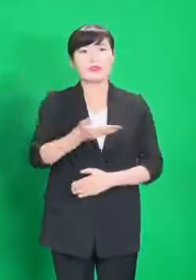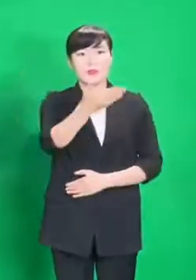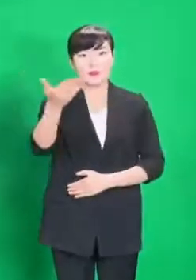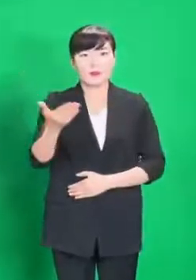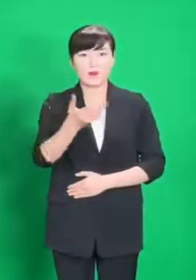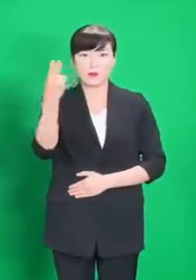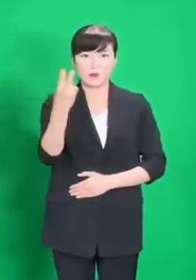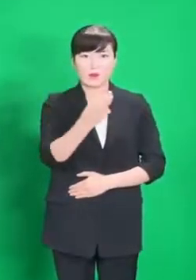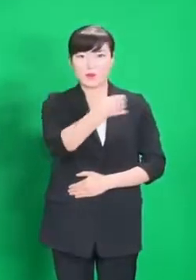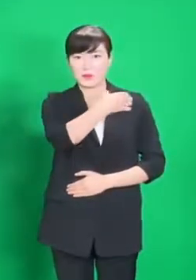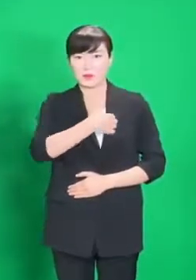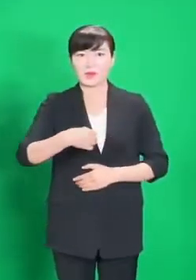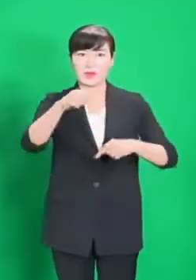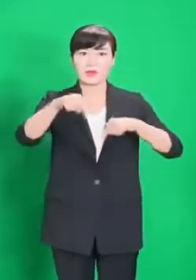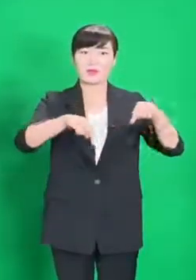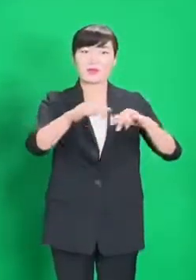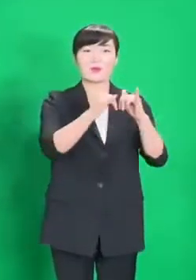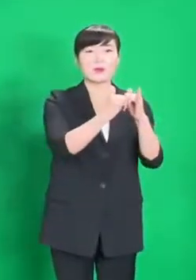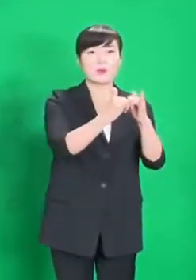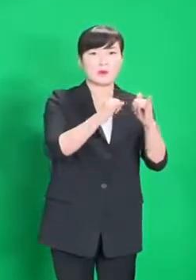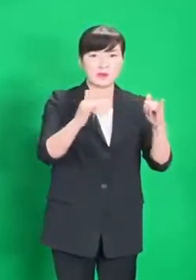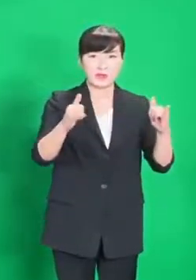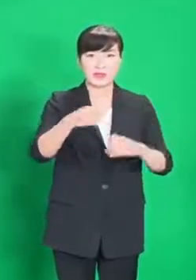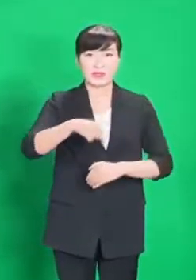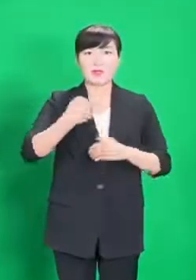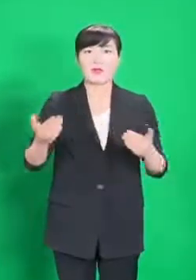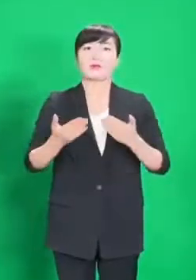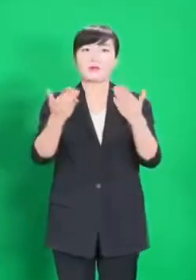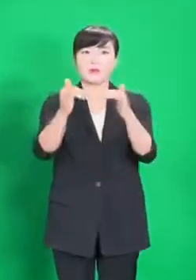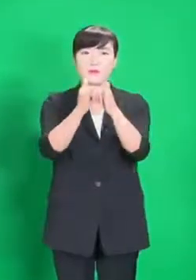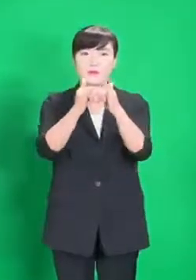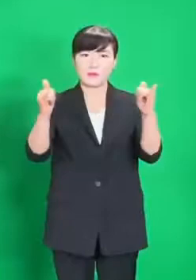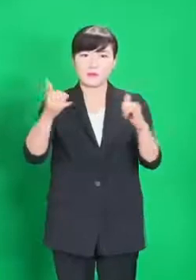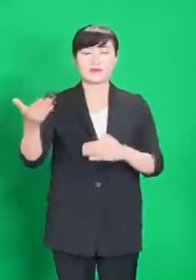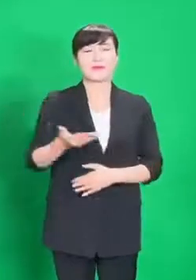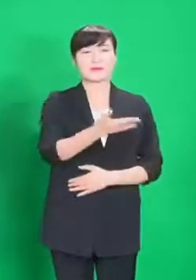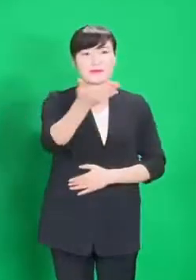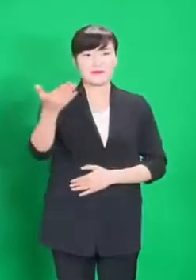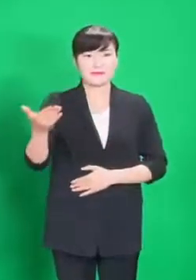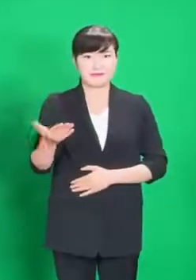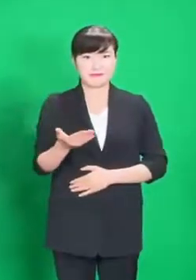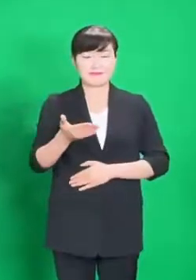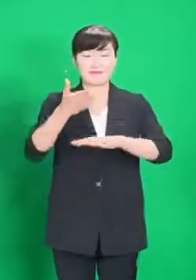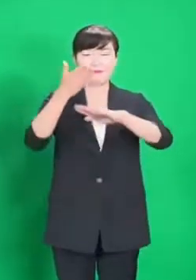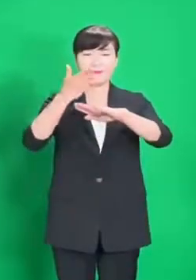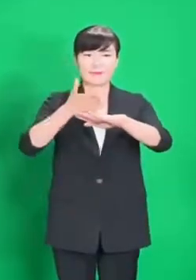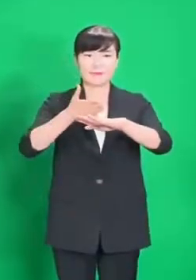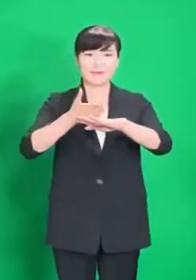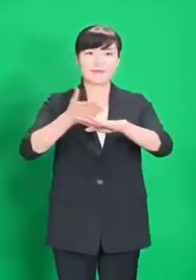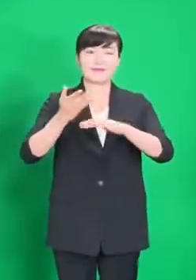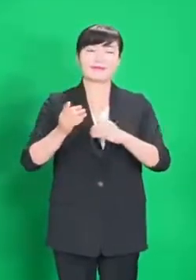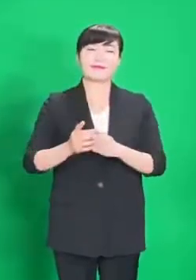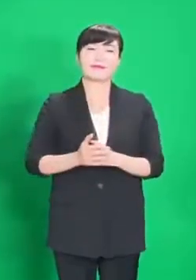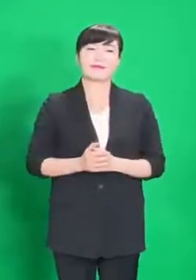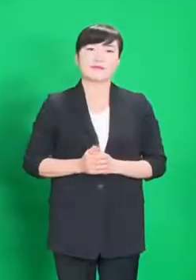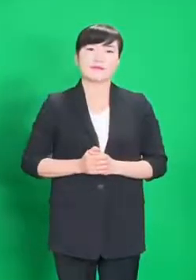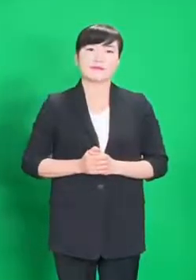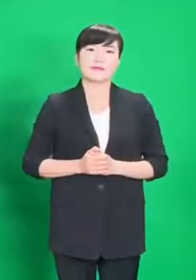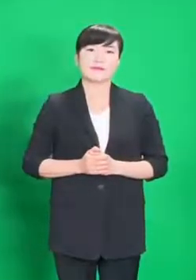여러분과 읍면 지도자, 자원봉사자 여러분께 진심으로